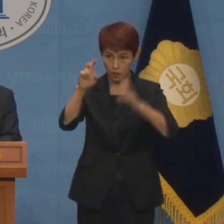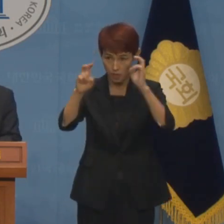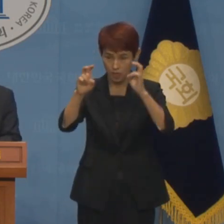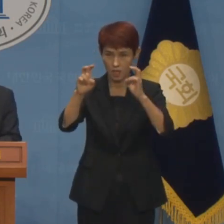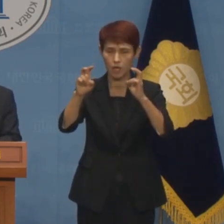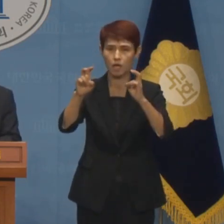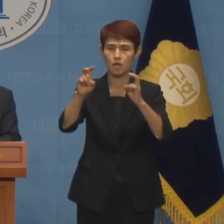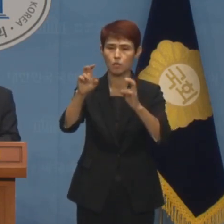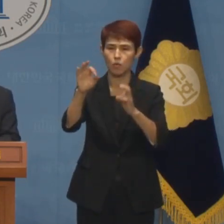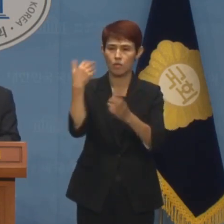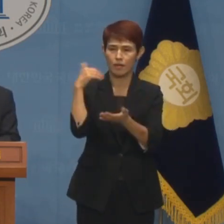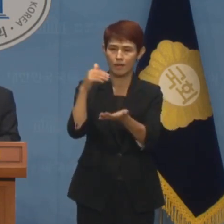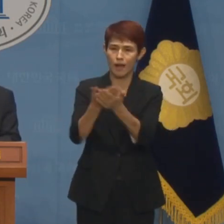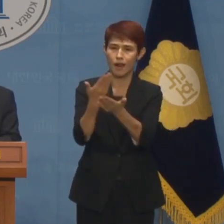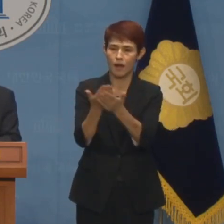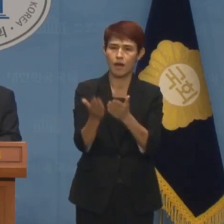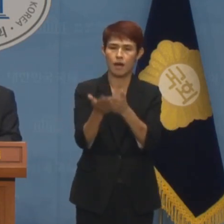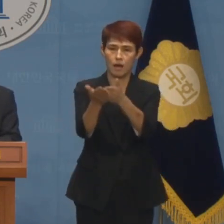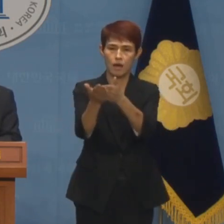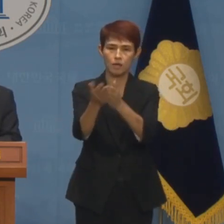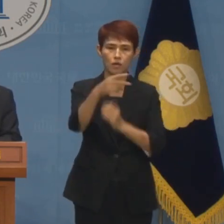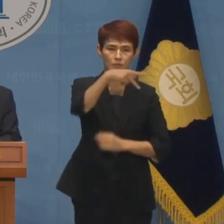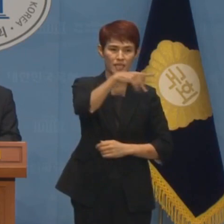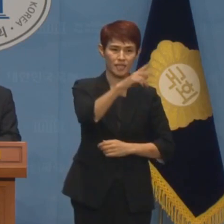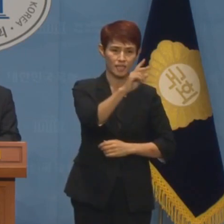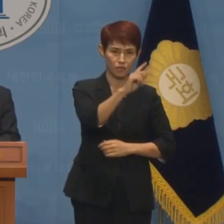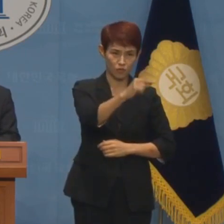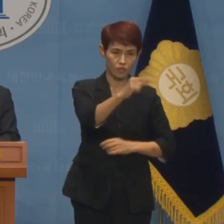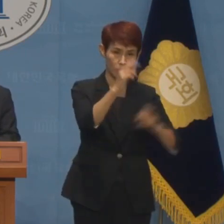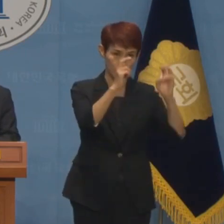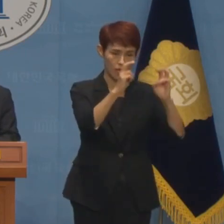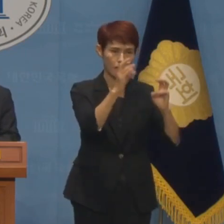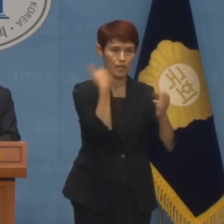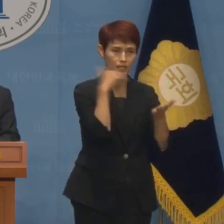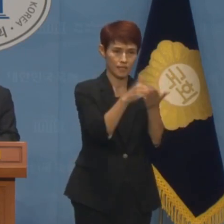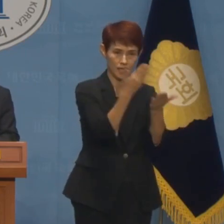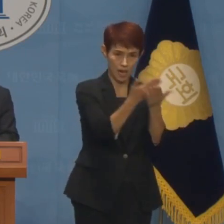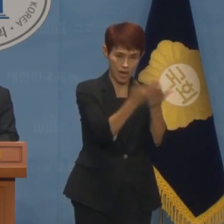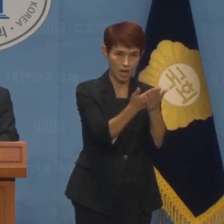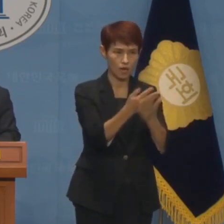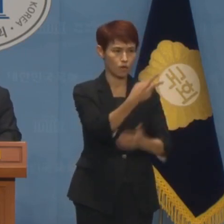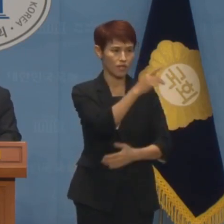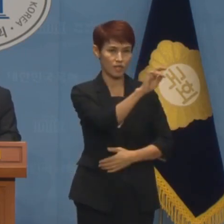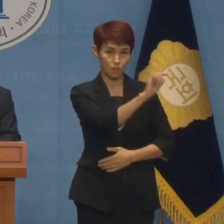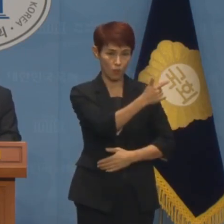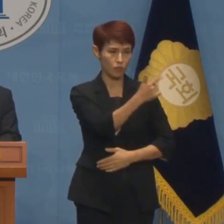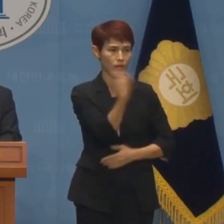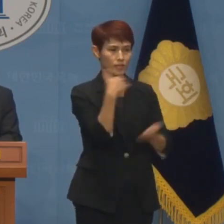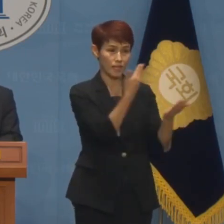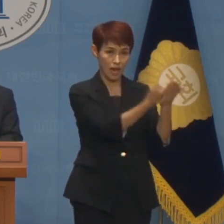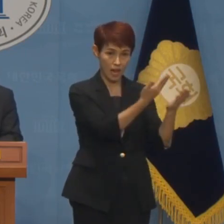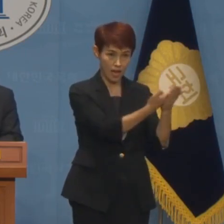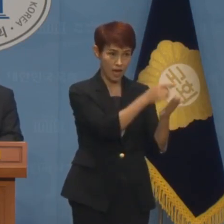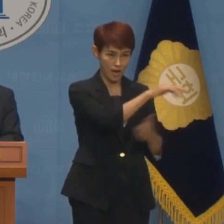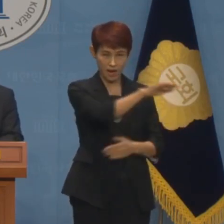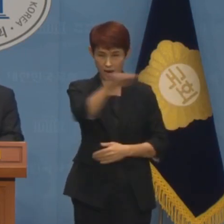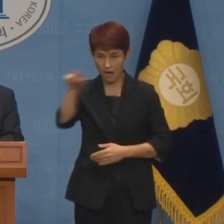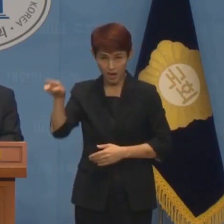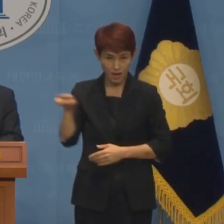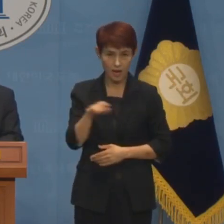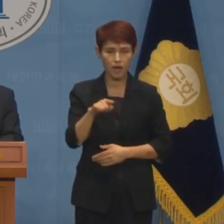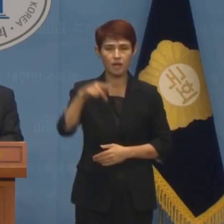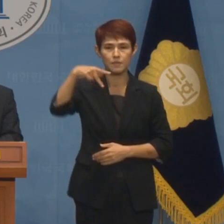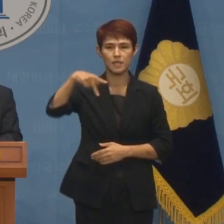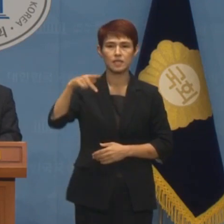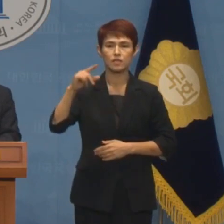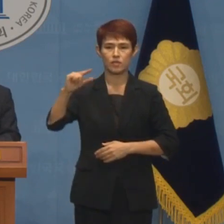피지사로 직접 환불 요청하는 것 그 다음에 팀원에게 환불 요청하는 것 이 모든 것들을 피지사들이